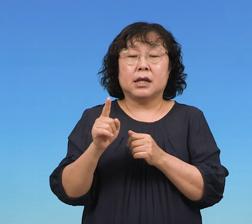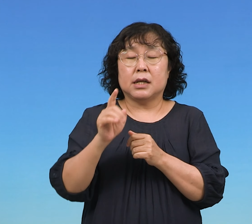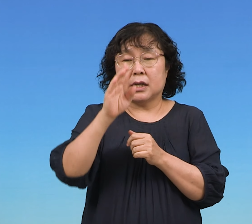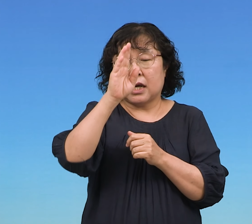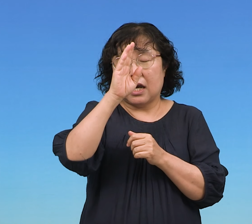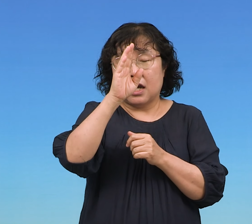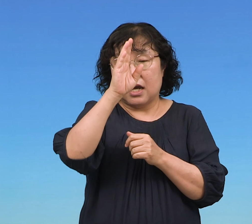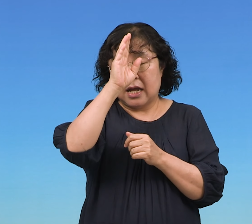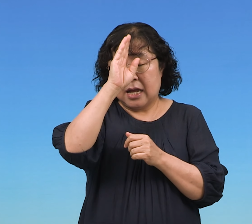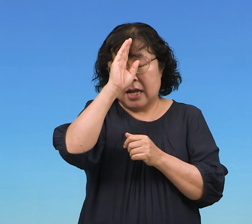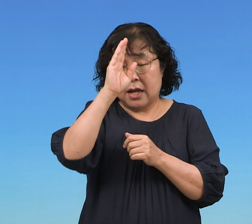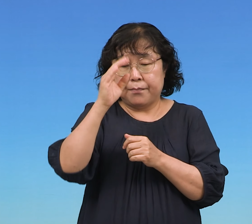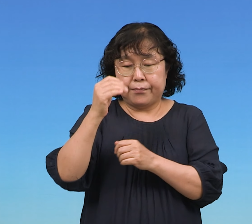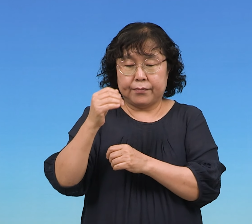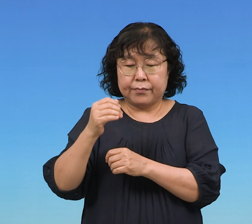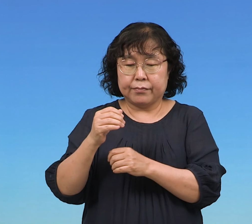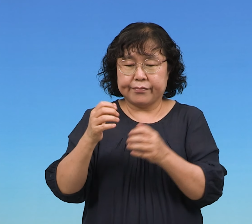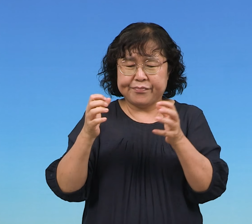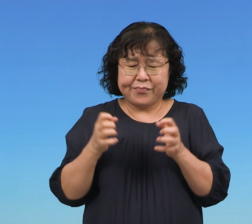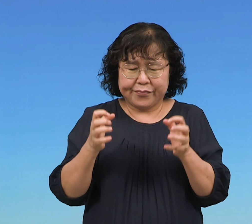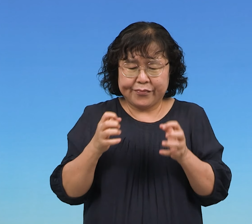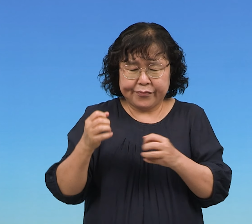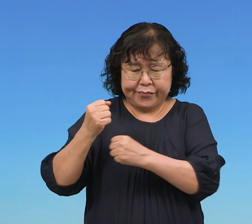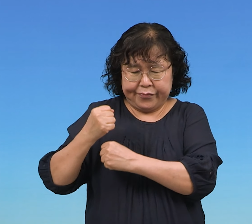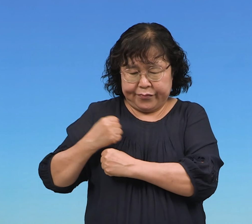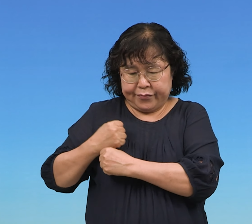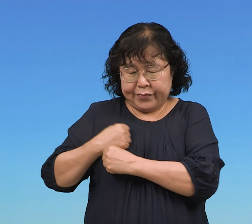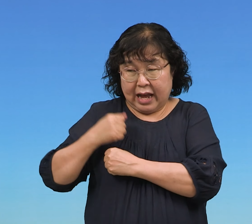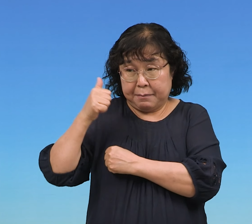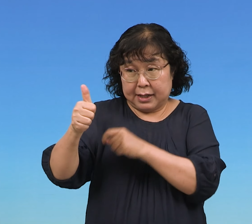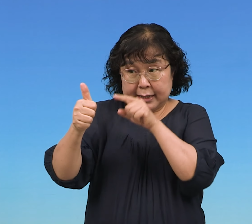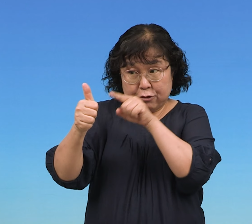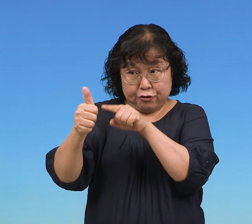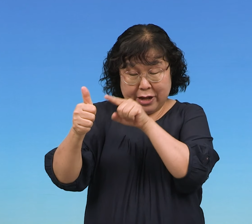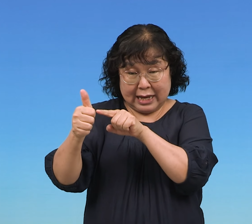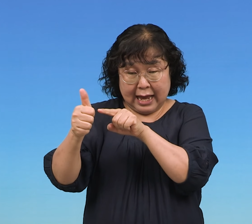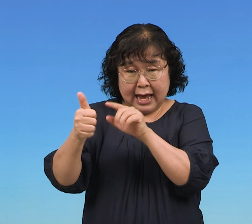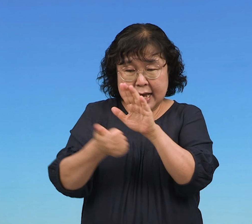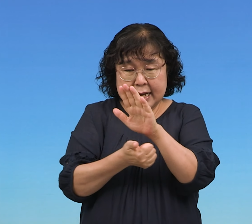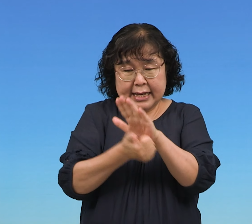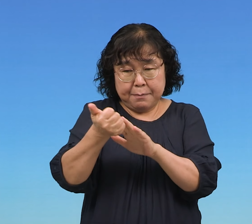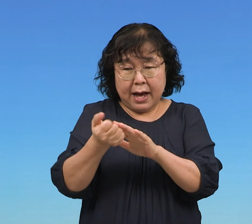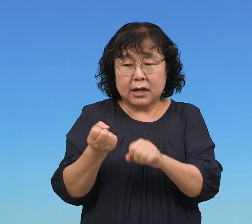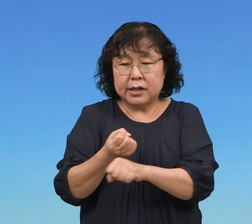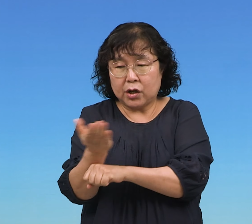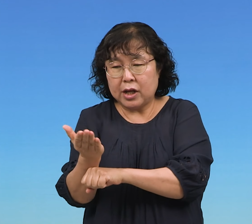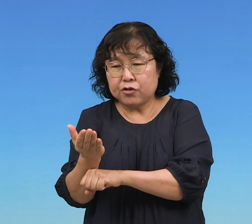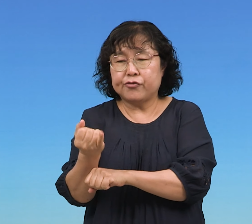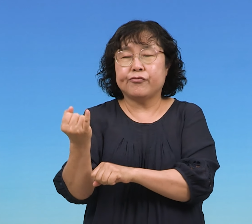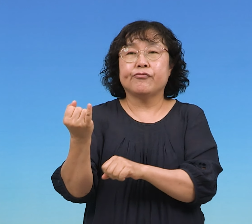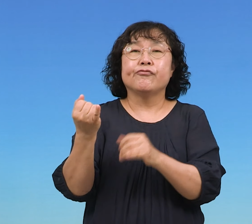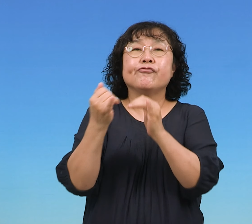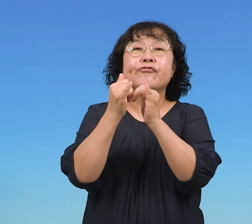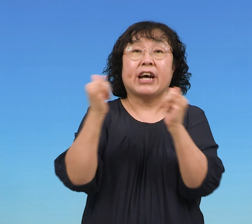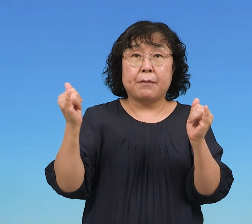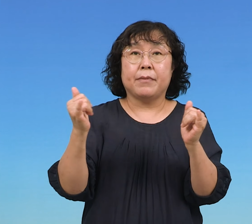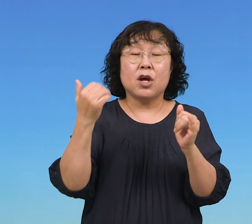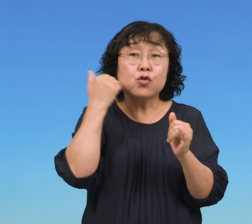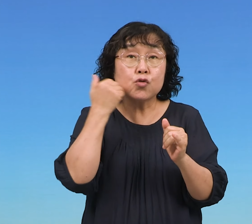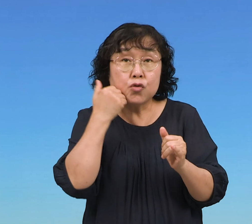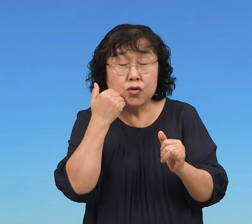이런 꼬리표로 낙심하고 있던 한 인생에게 희망을 전해준 사람입니다. 그 사람이 누구냐?